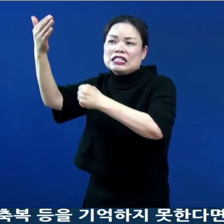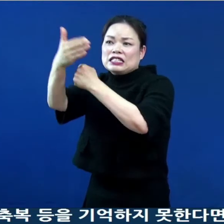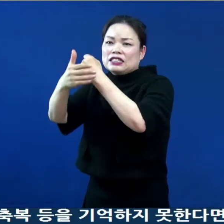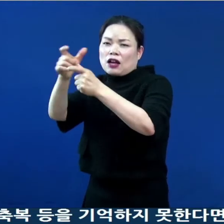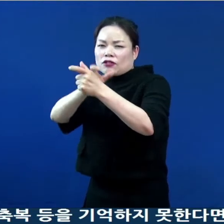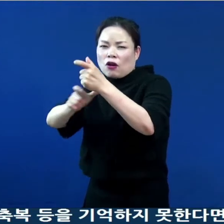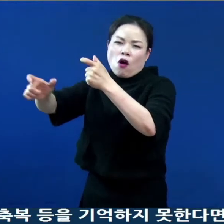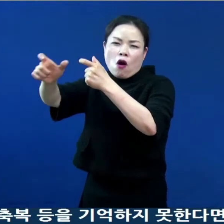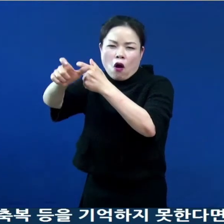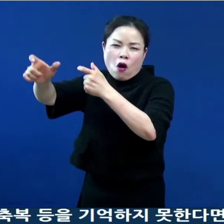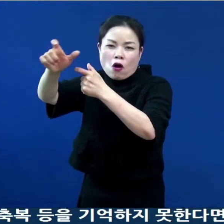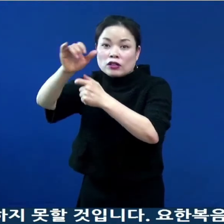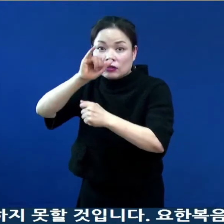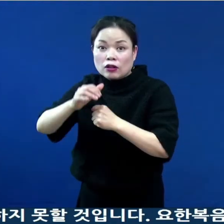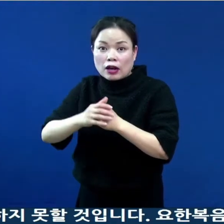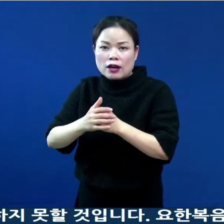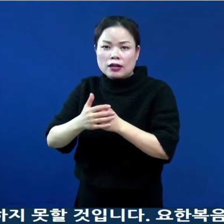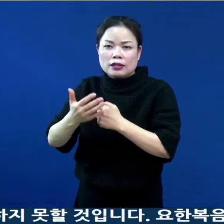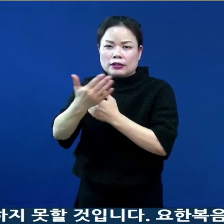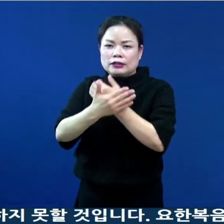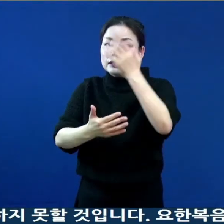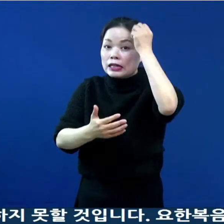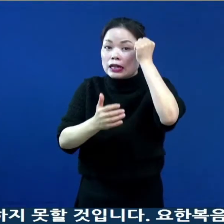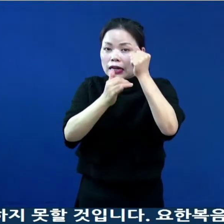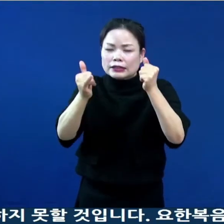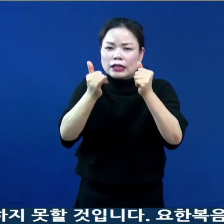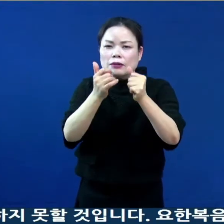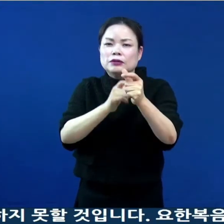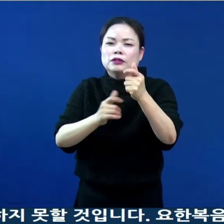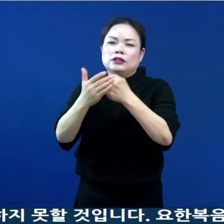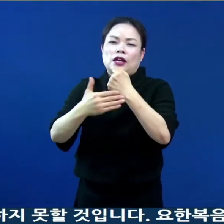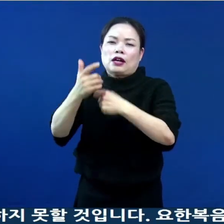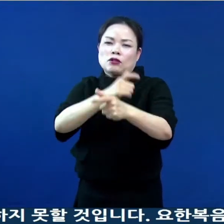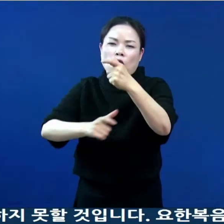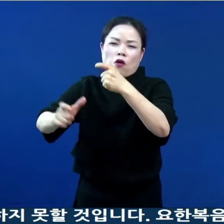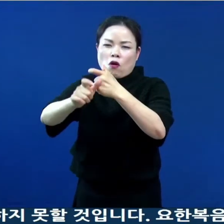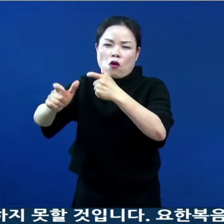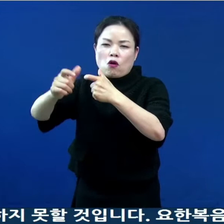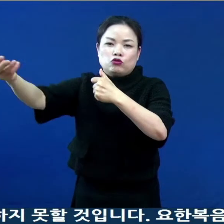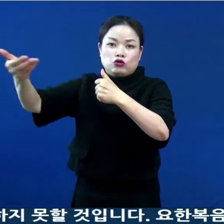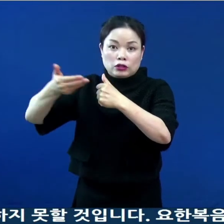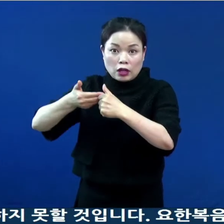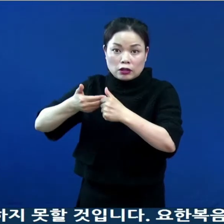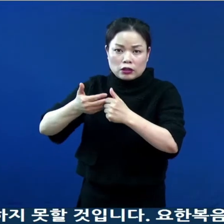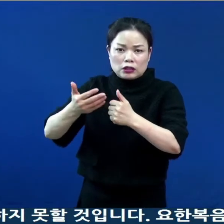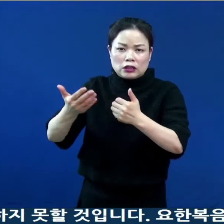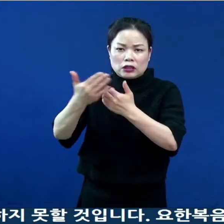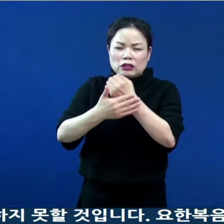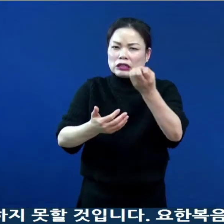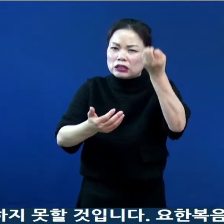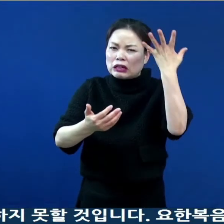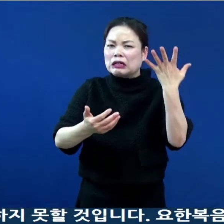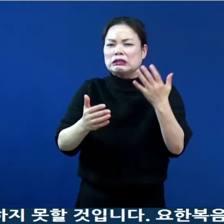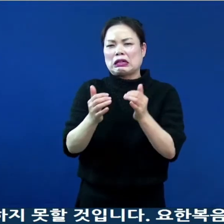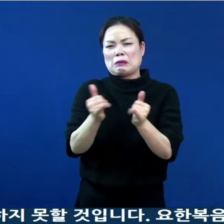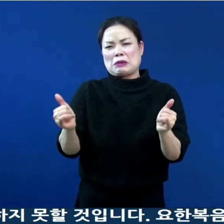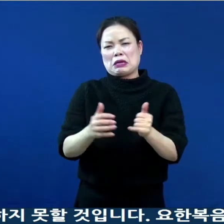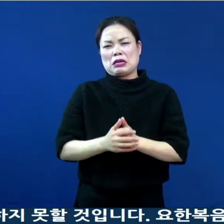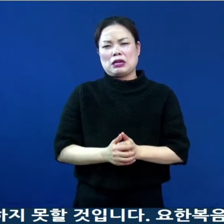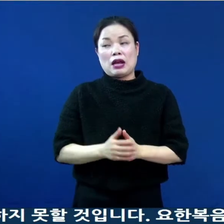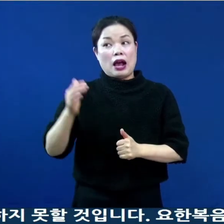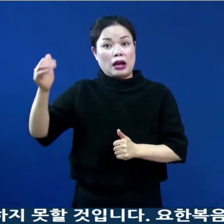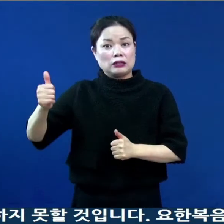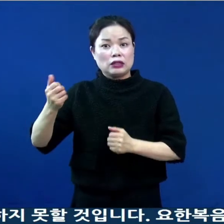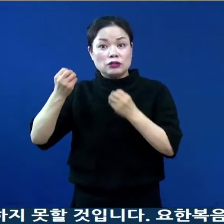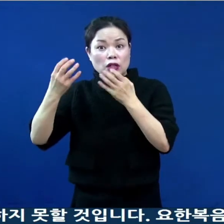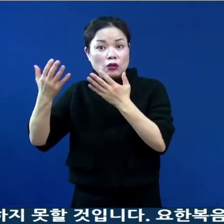은혜 더라, 은혜를 기억하는 사람 위에 은혜가 더해진다는 겁니다. 은혜를 기억하지 못하는 사람에게는